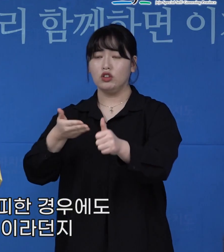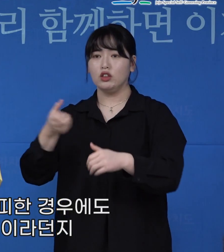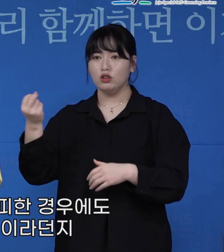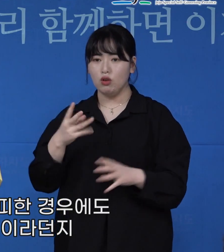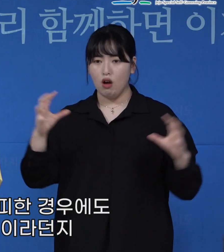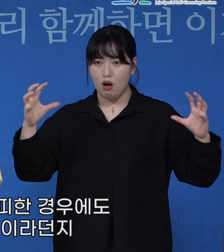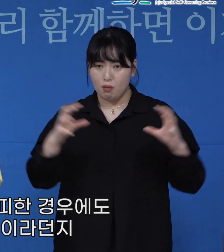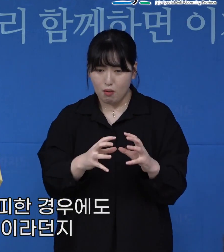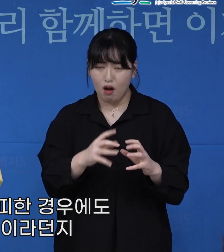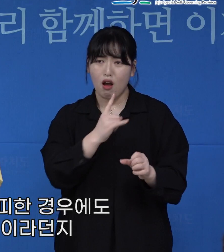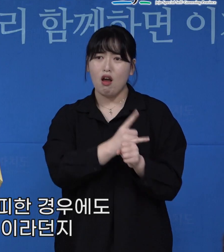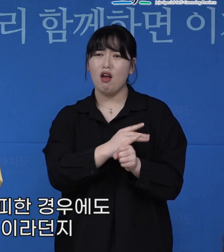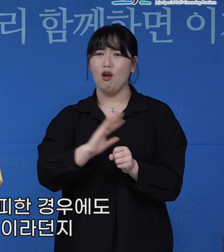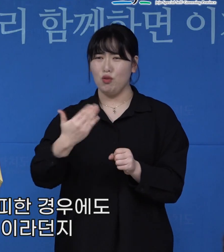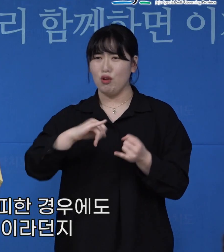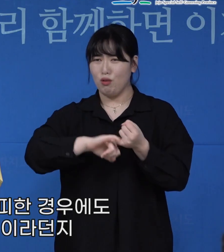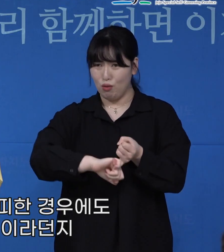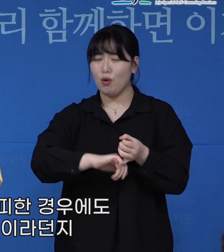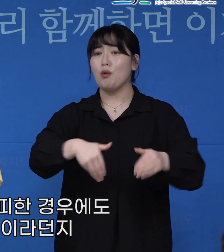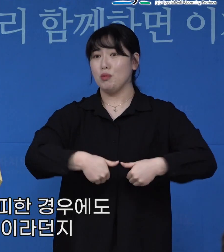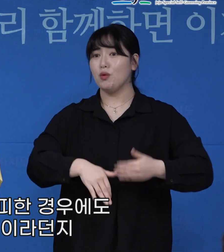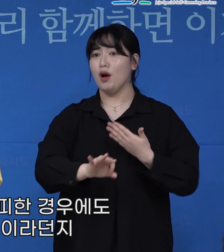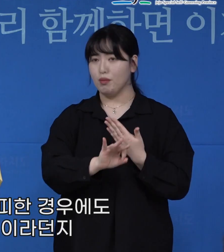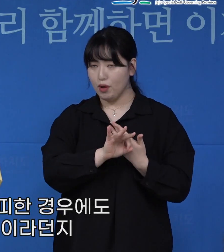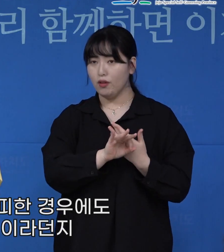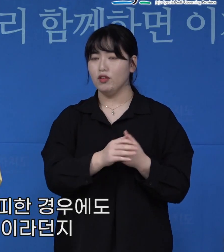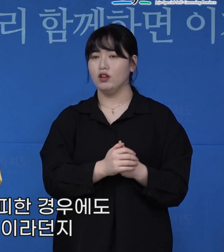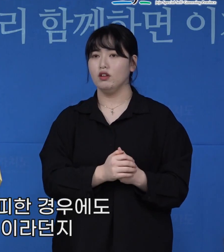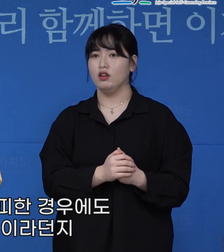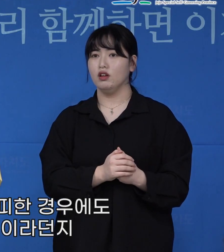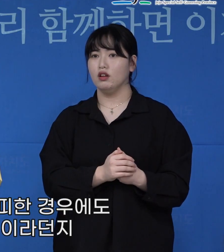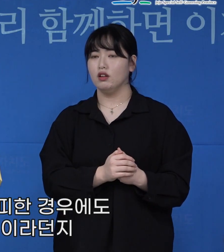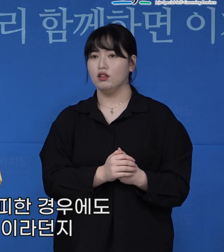집단 근무가 불가피한 경우에도